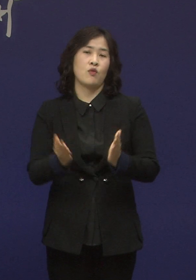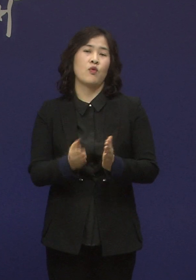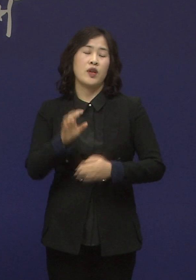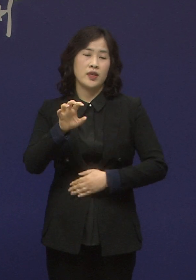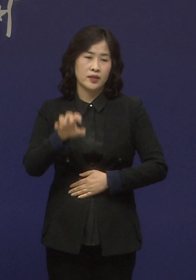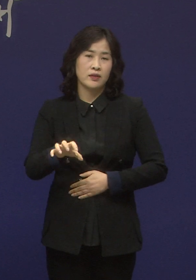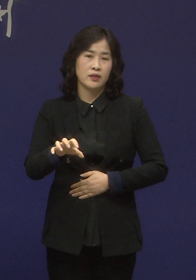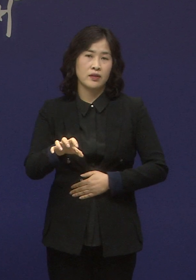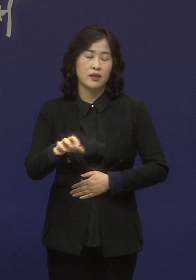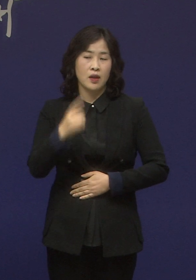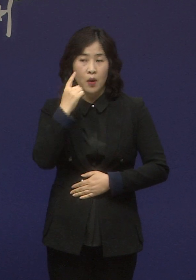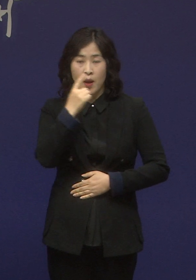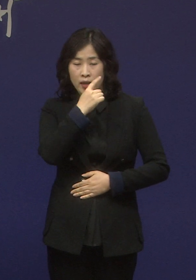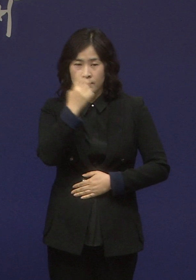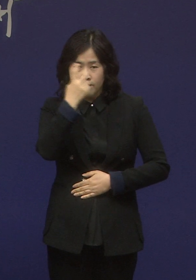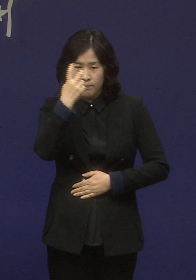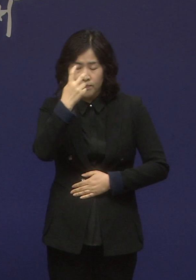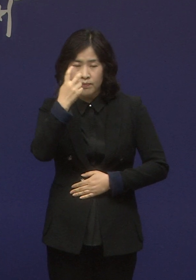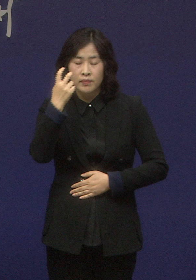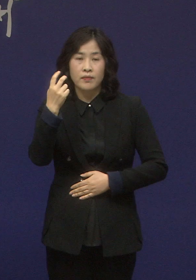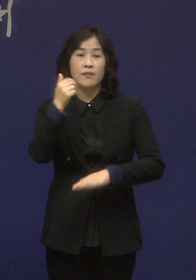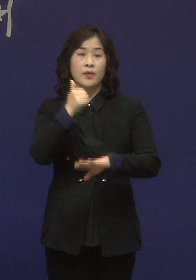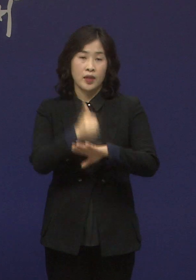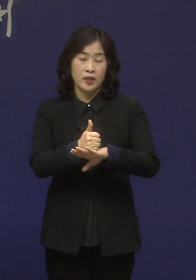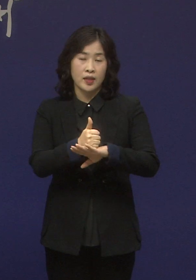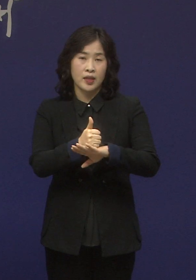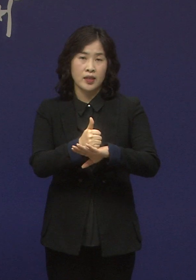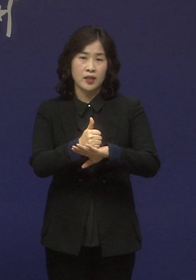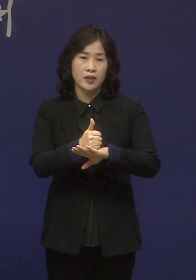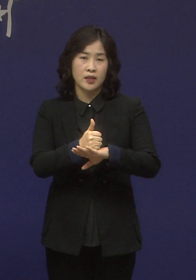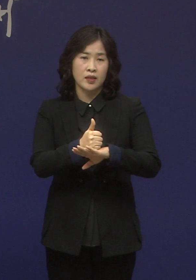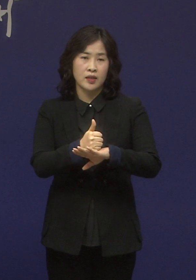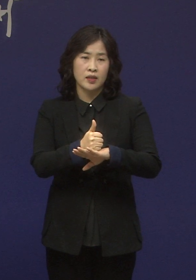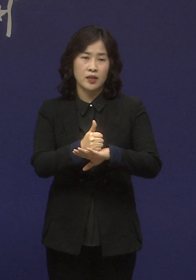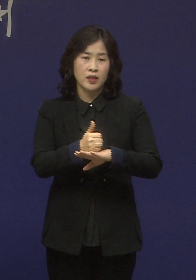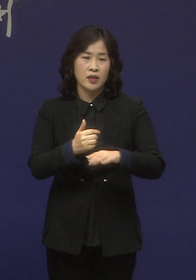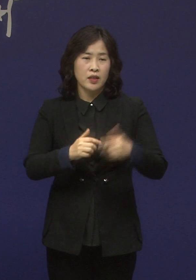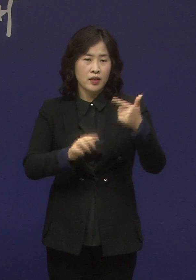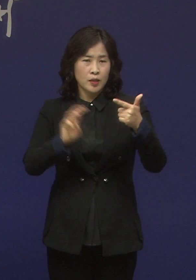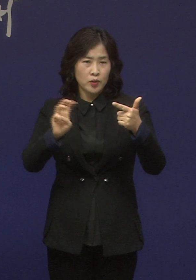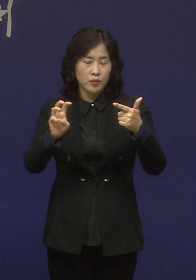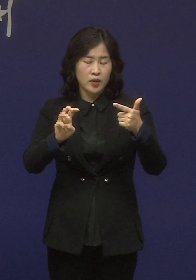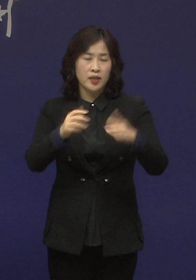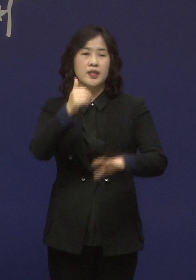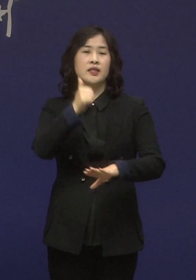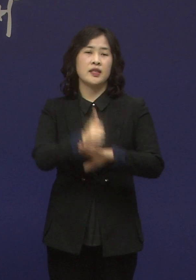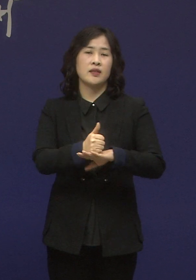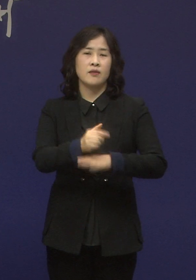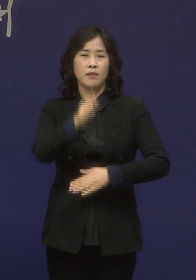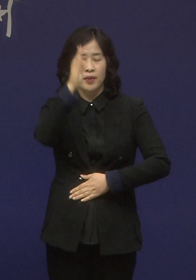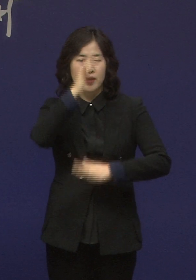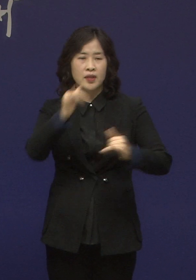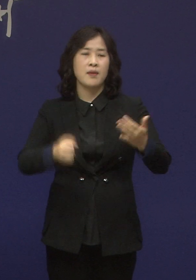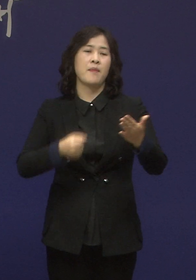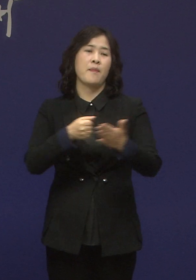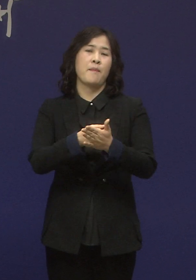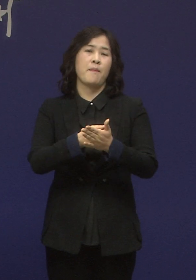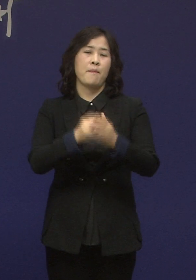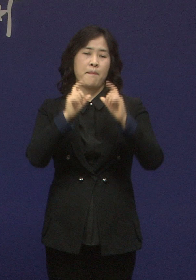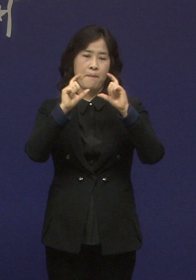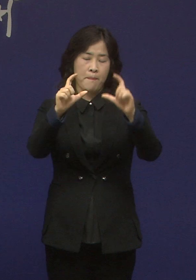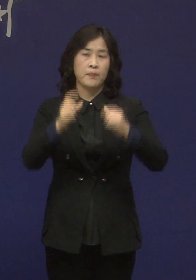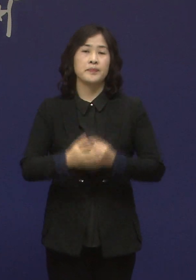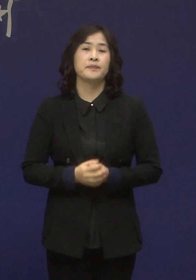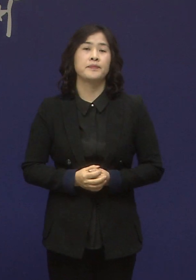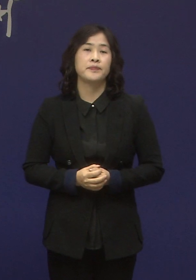전남보건환경연구원에서 확인 검사를 실시를 하였고 18시 30분에 최종 양성